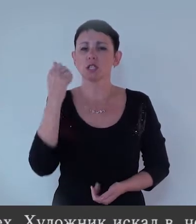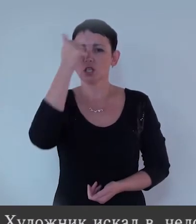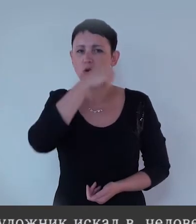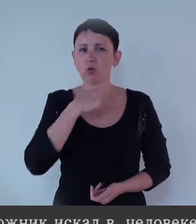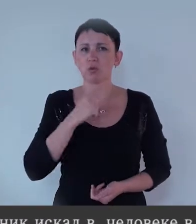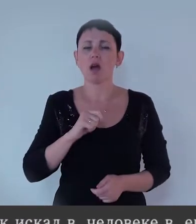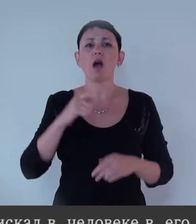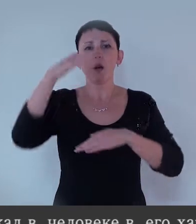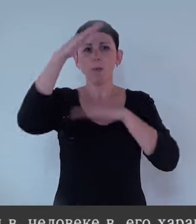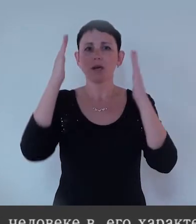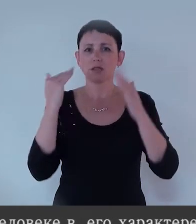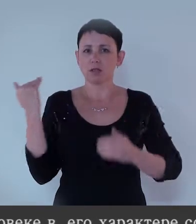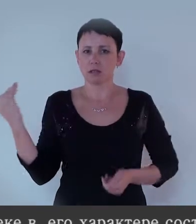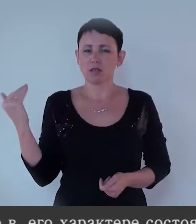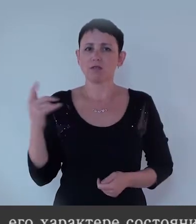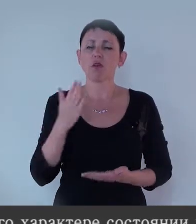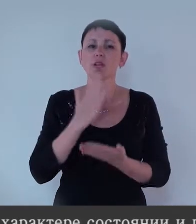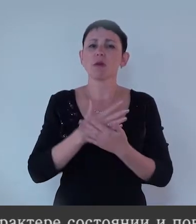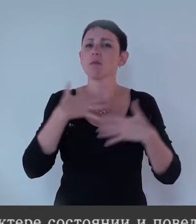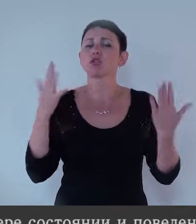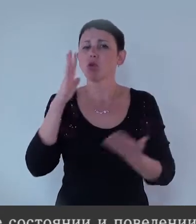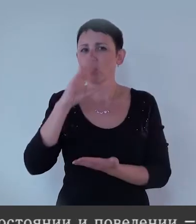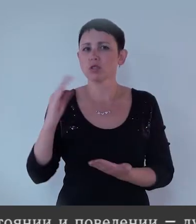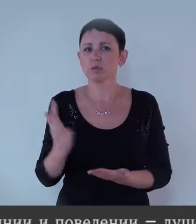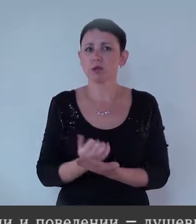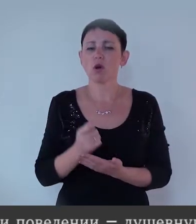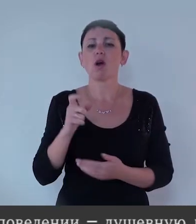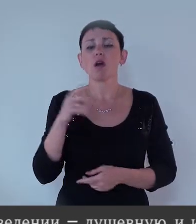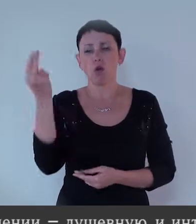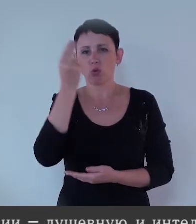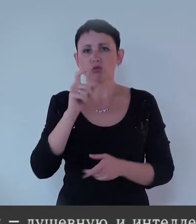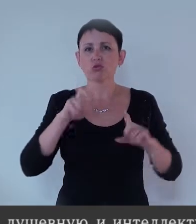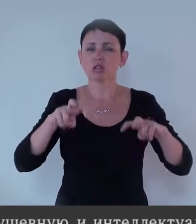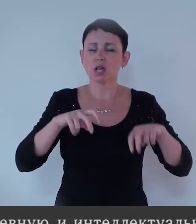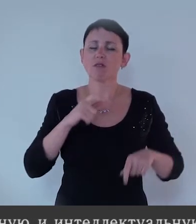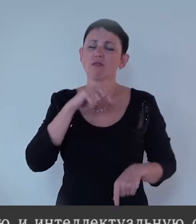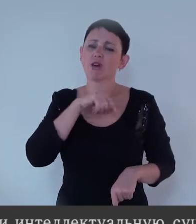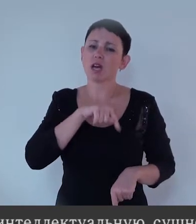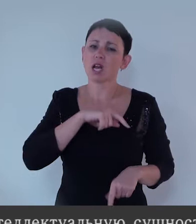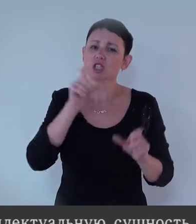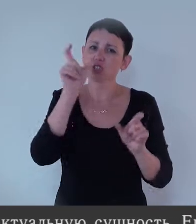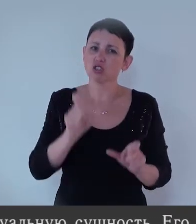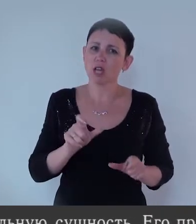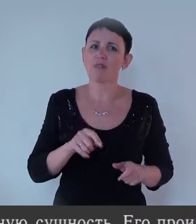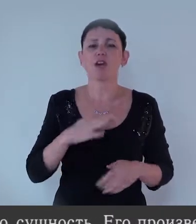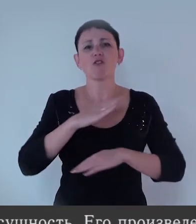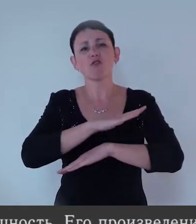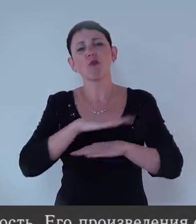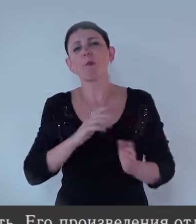портреты антропова имели большой успех художник искал в человеке в его характере состояние и поведение душевную и